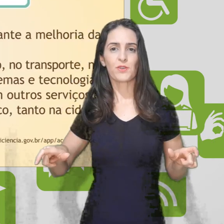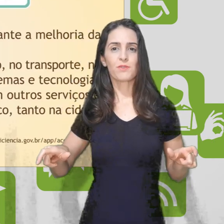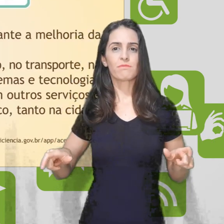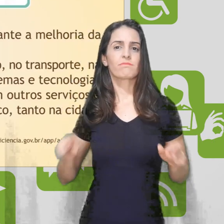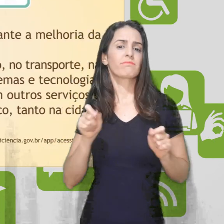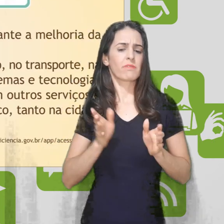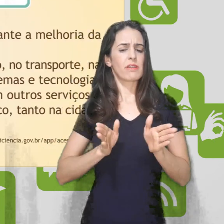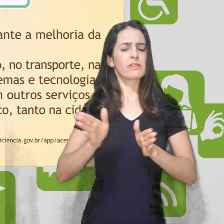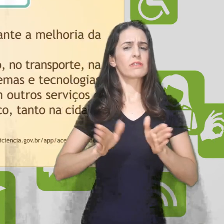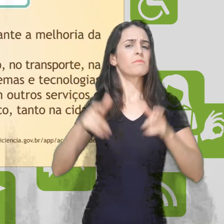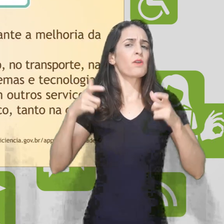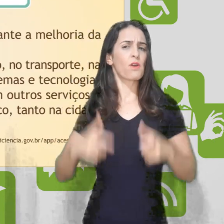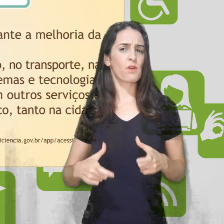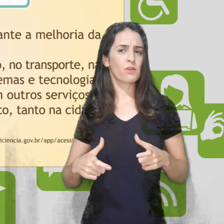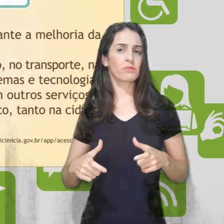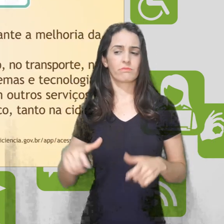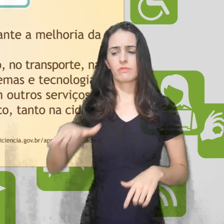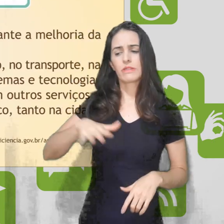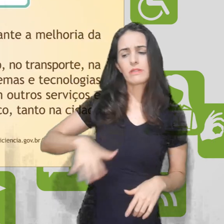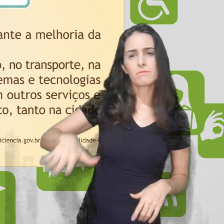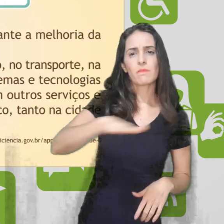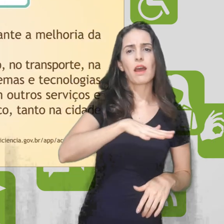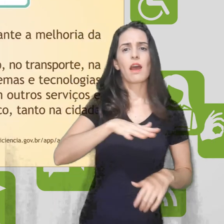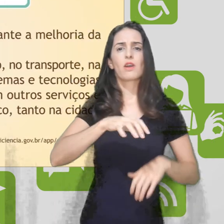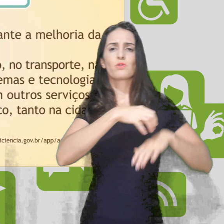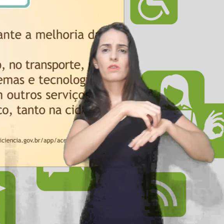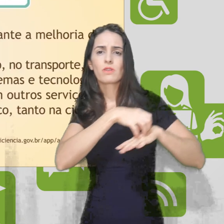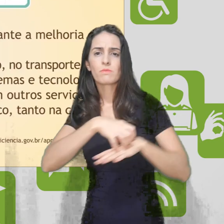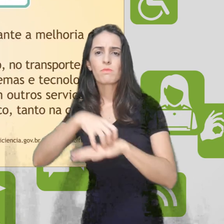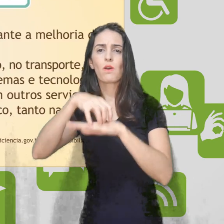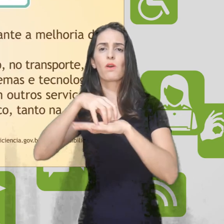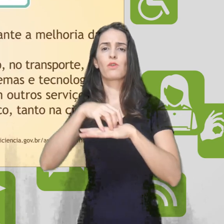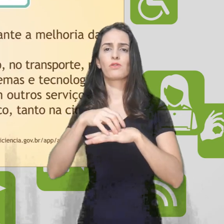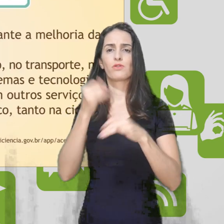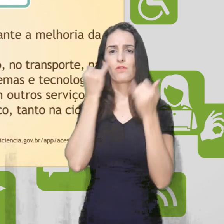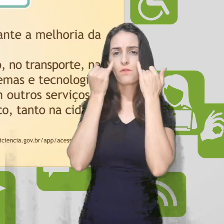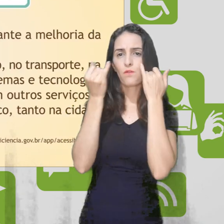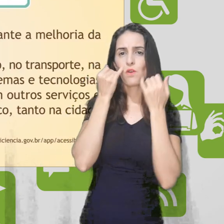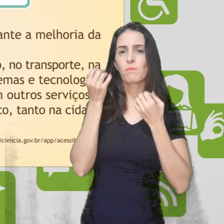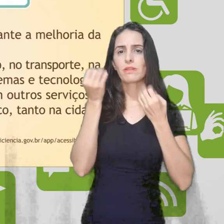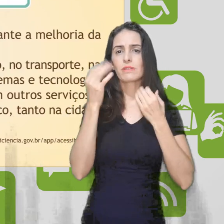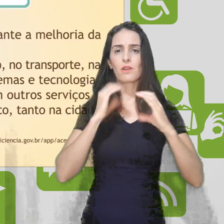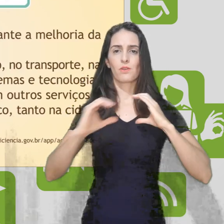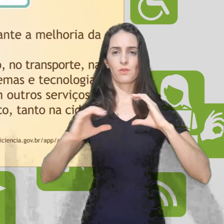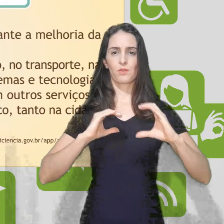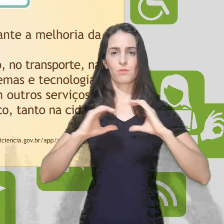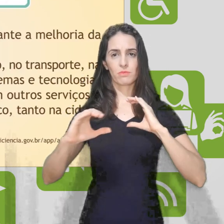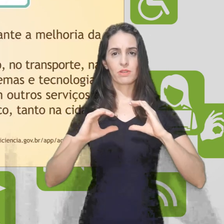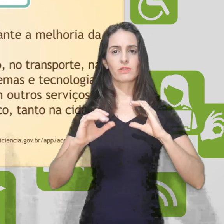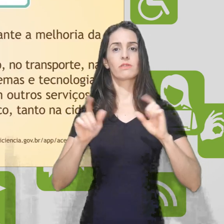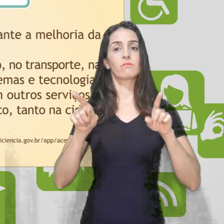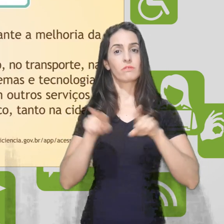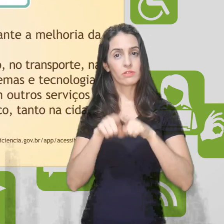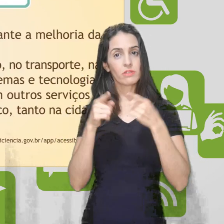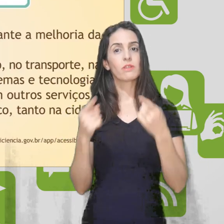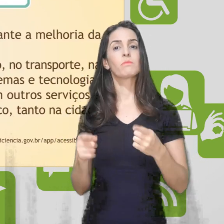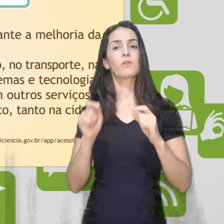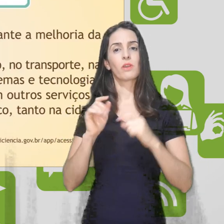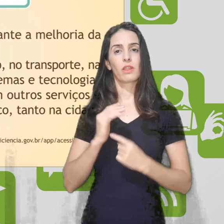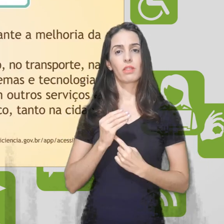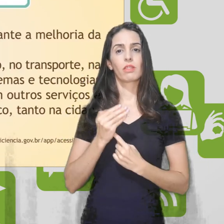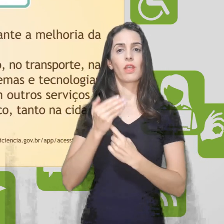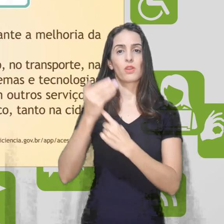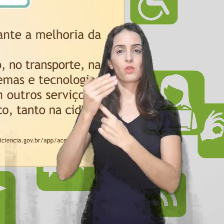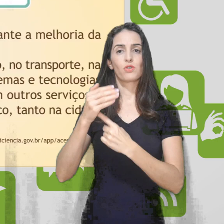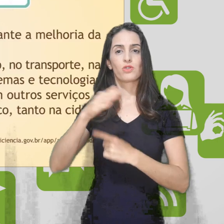estar presente nos espaços, no meio físico, no transporte, na informação e comunicação, inclusive nos sistemas e